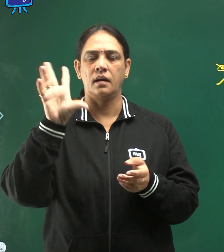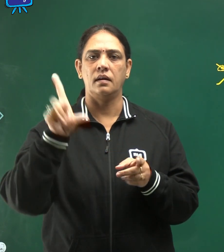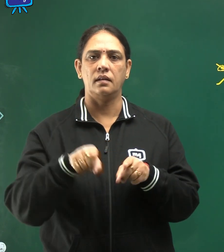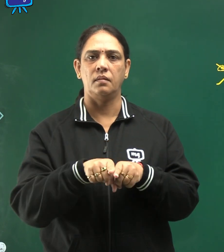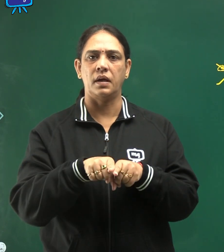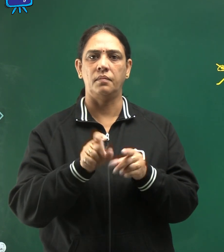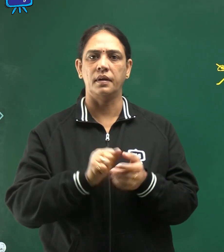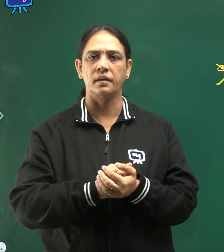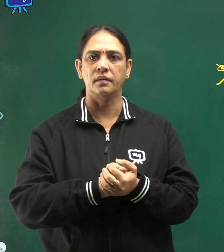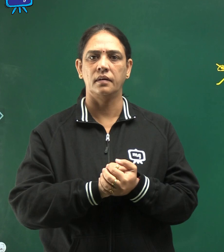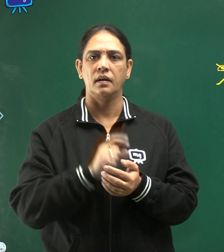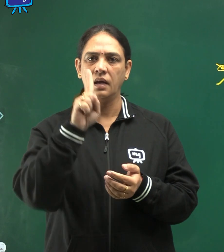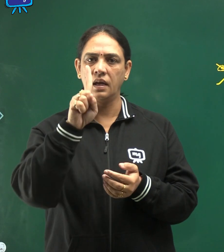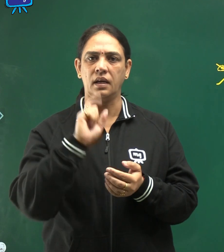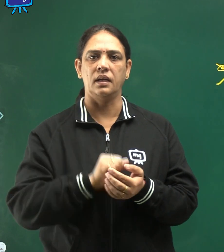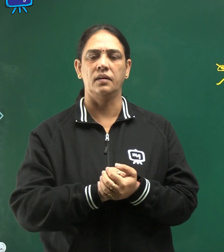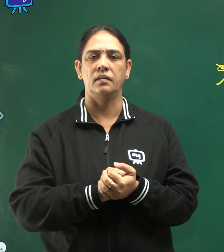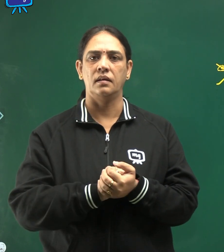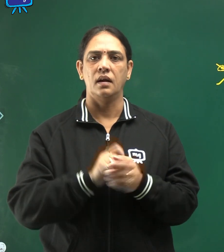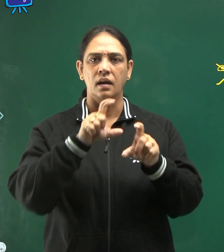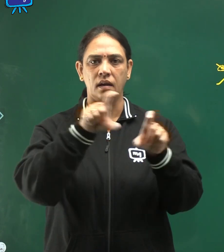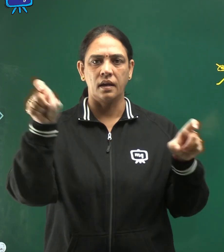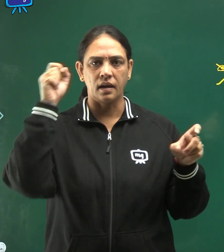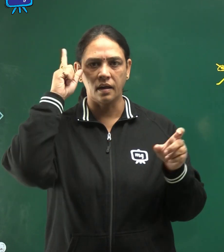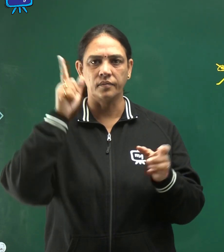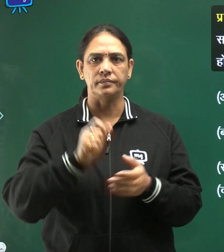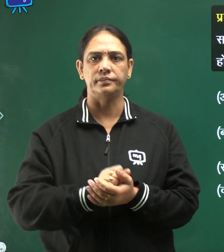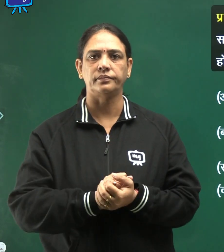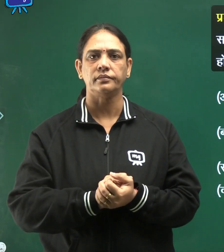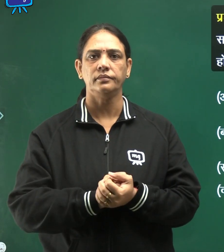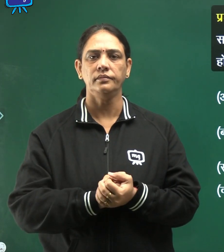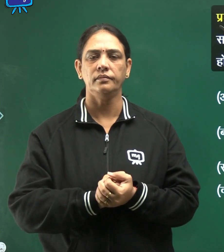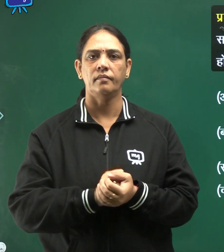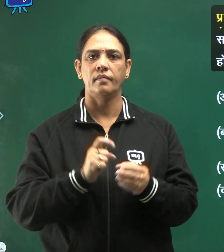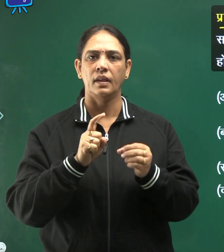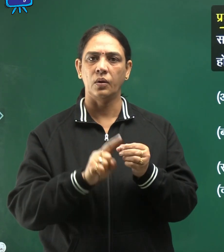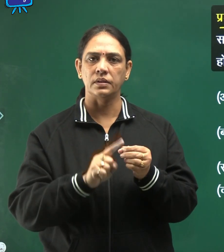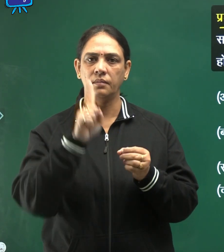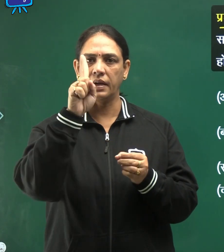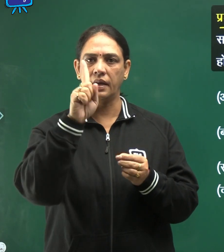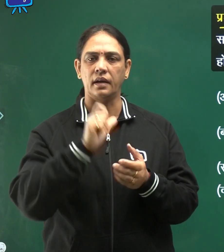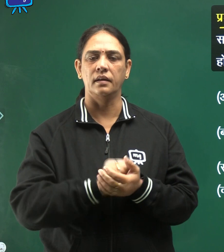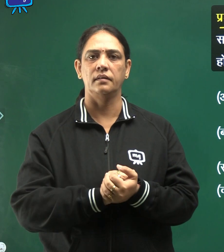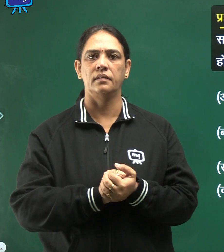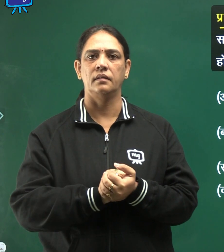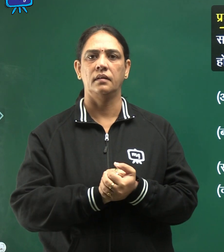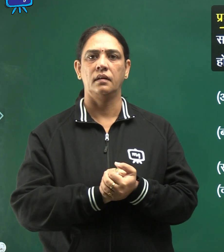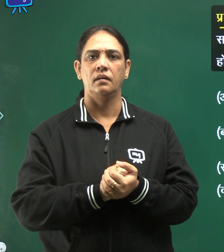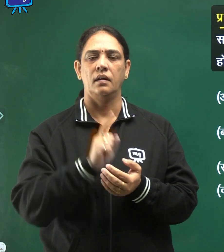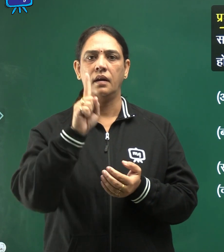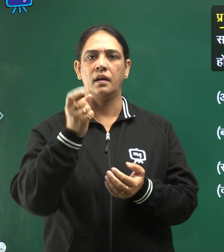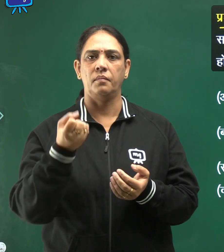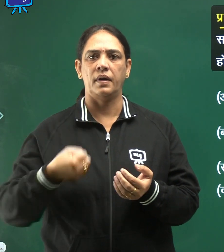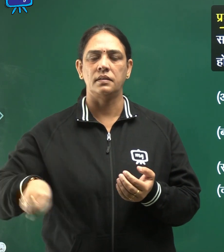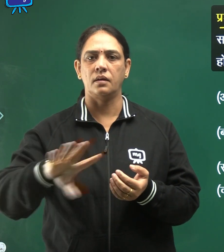बराबर 1। समझ आ गया? प्रश्न नंबर 1। एक पासे को